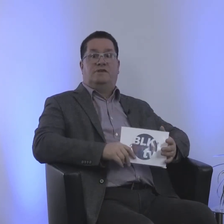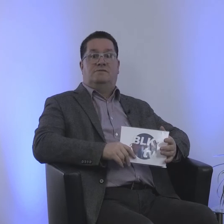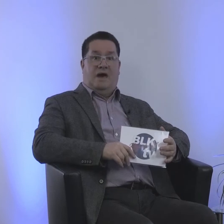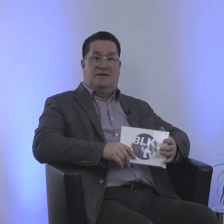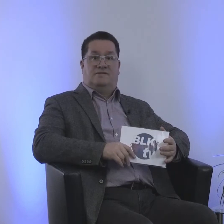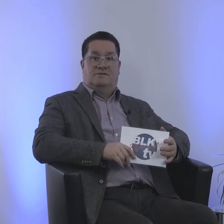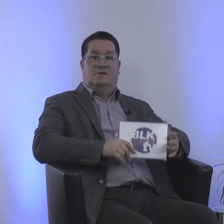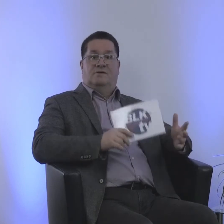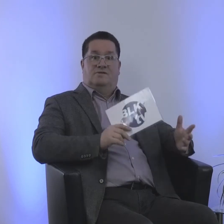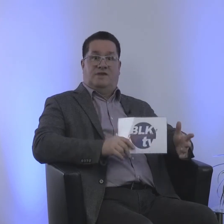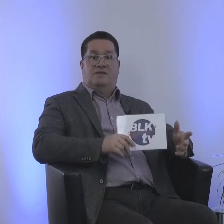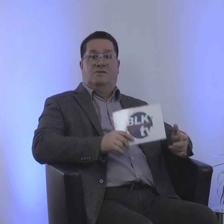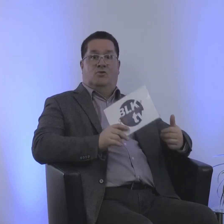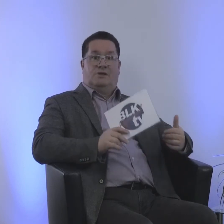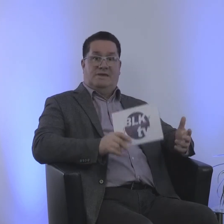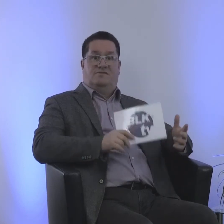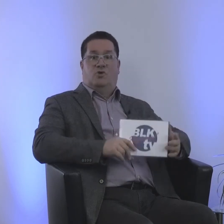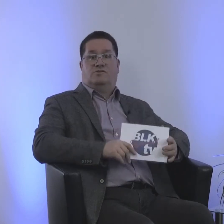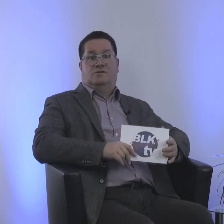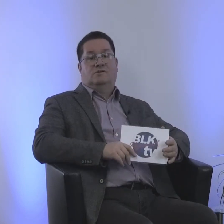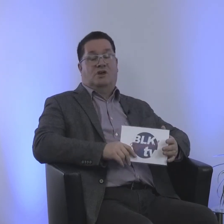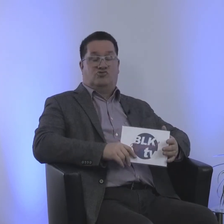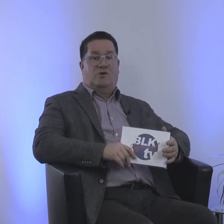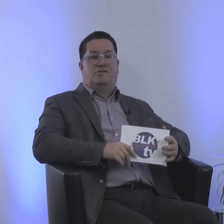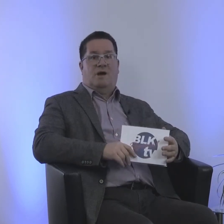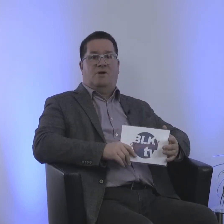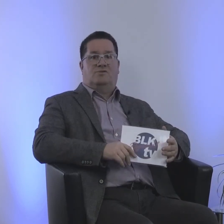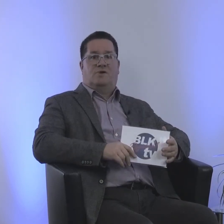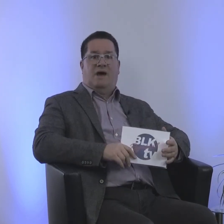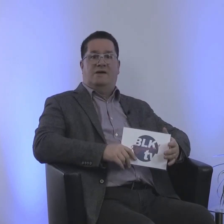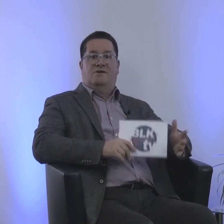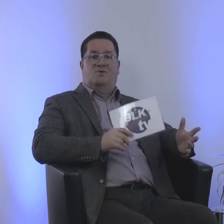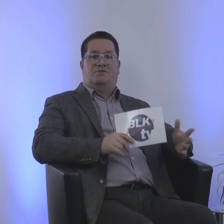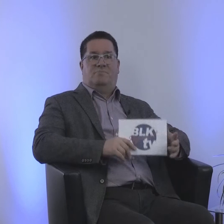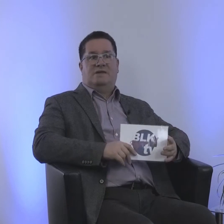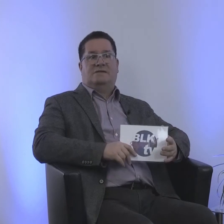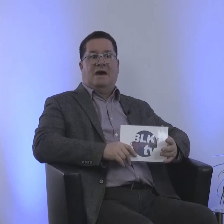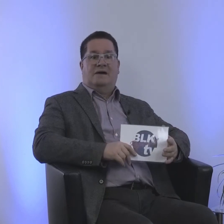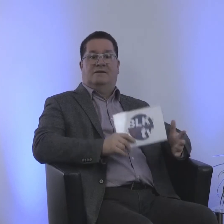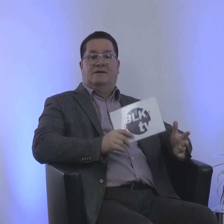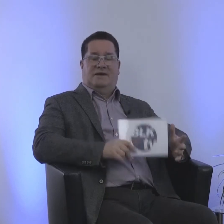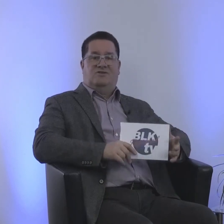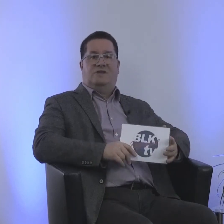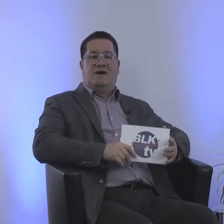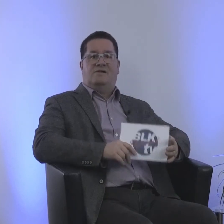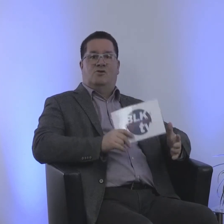wenn Sie Nachrichten sehen oder lesen möchten, dann schauen Sie mal bei uns vorbei unter